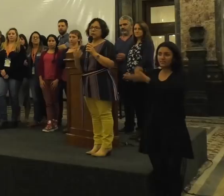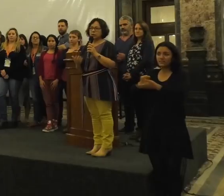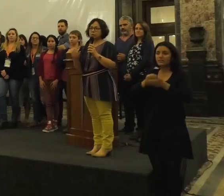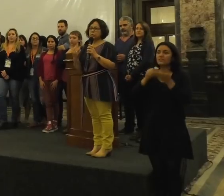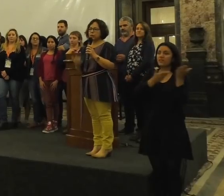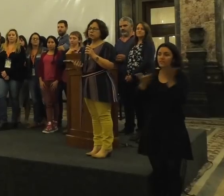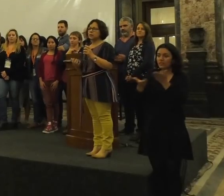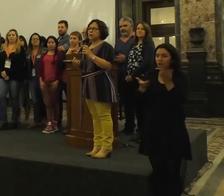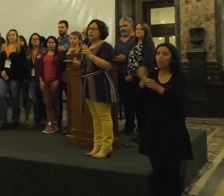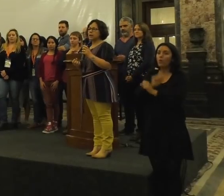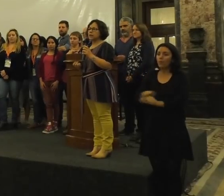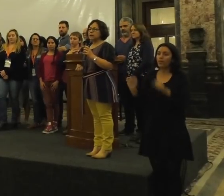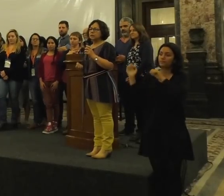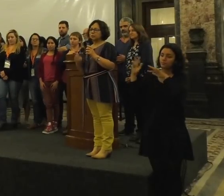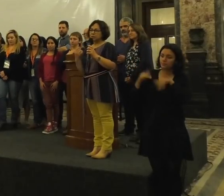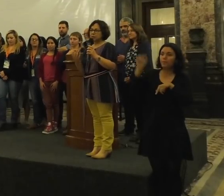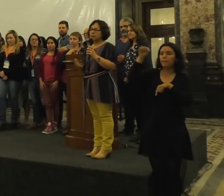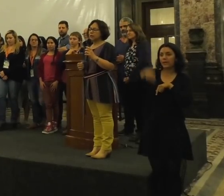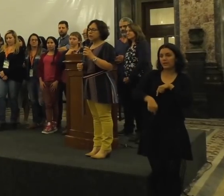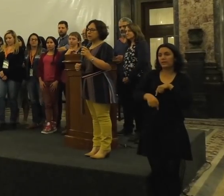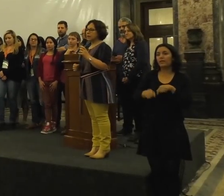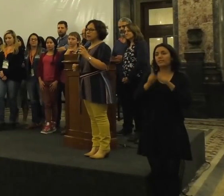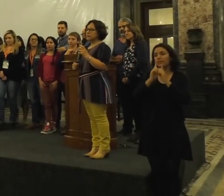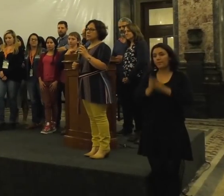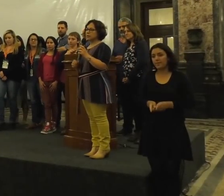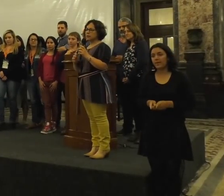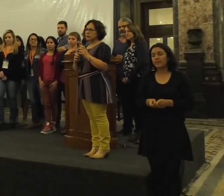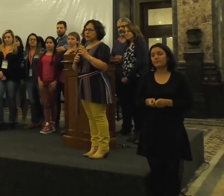invitados extranjeros estuvieran acá, también